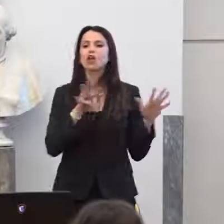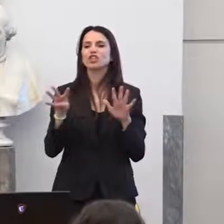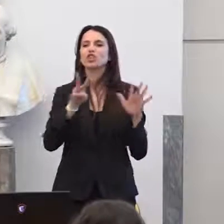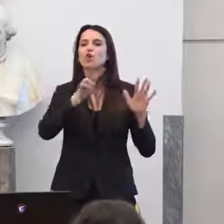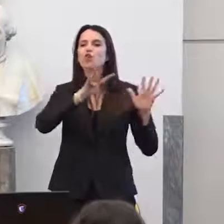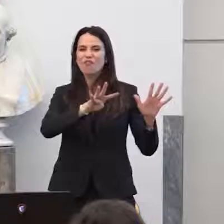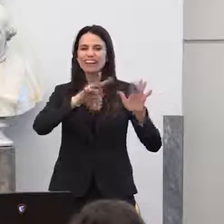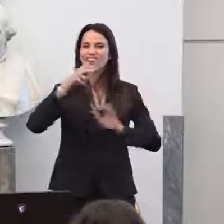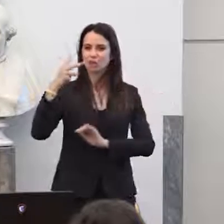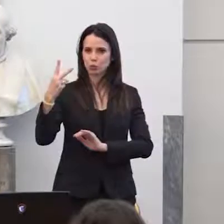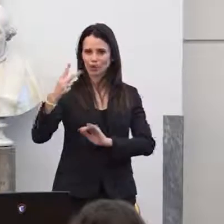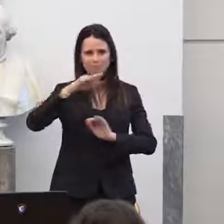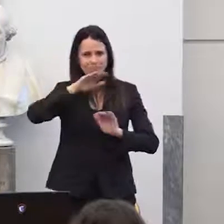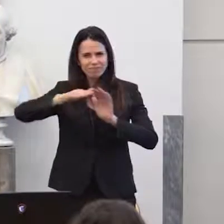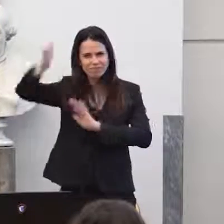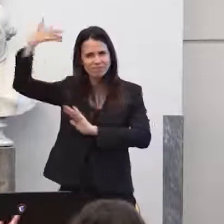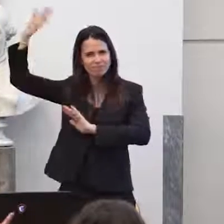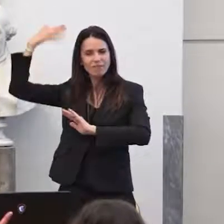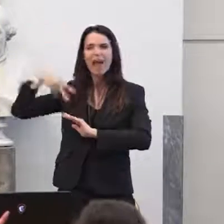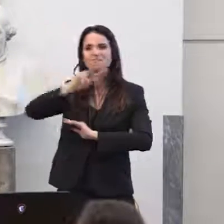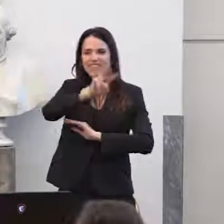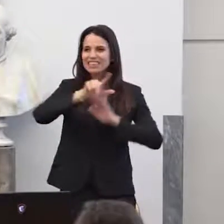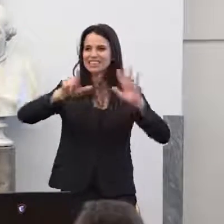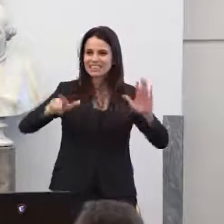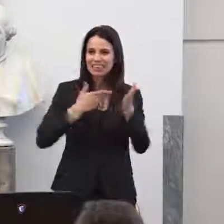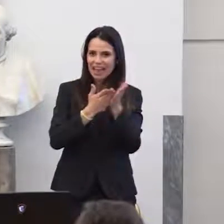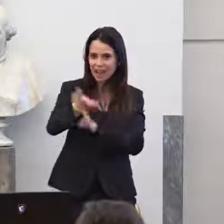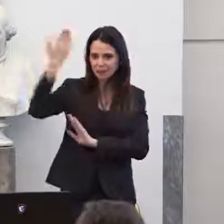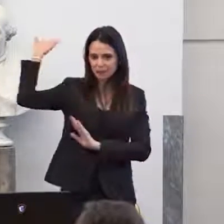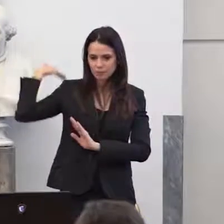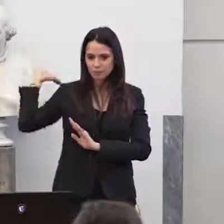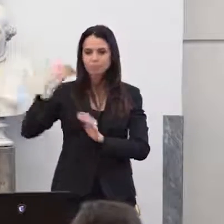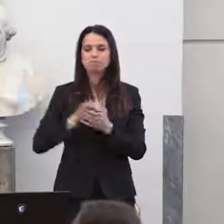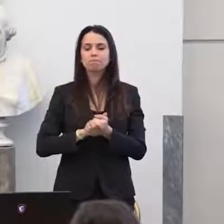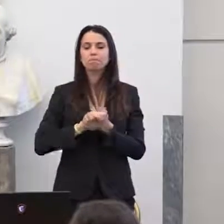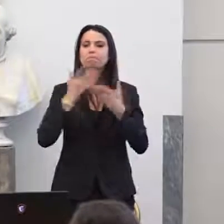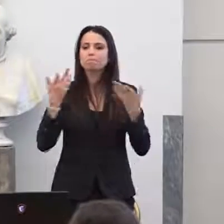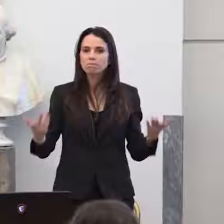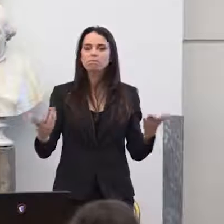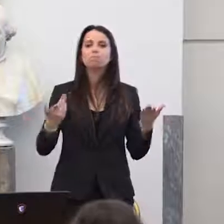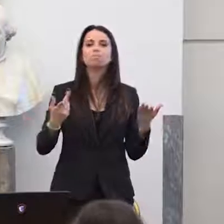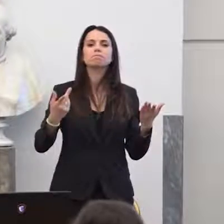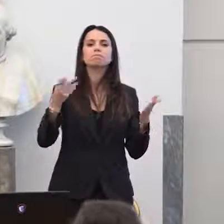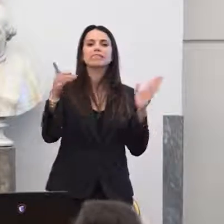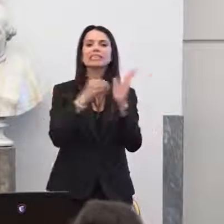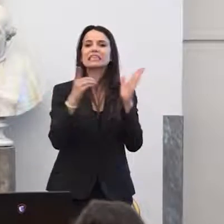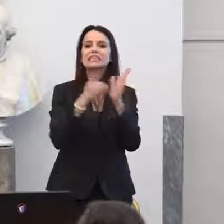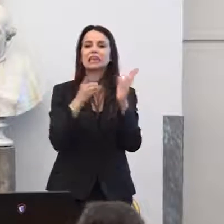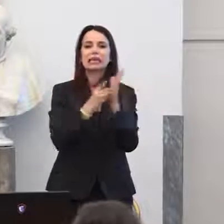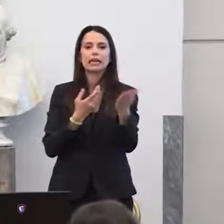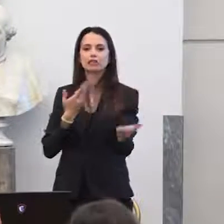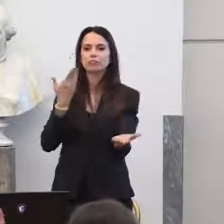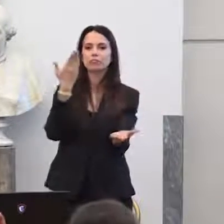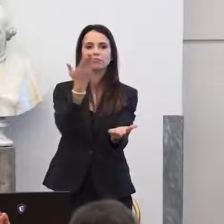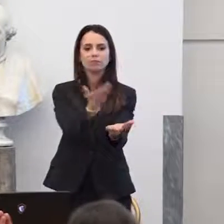pensate, 27 anni fa, viene emanato questo decreto che definisce quelle che